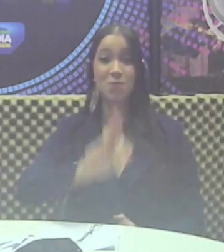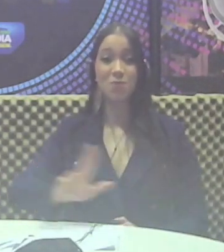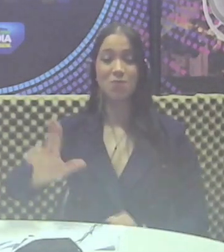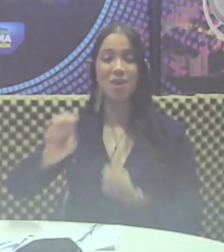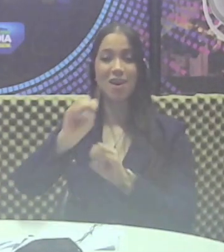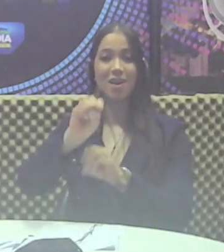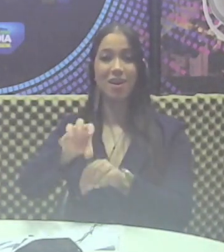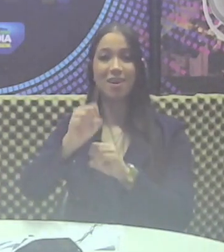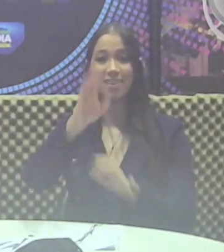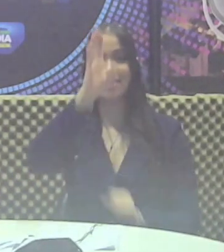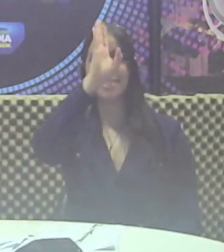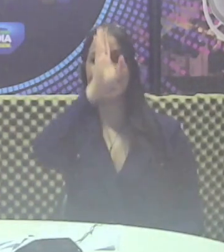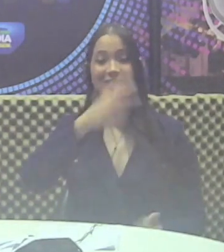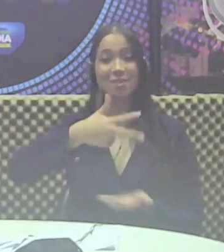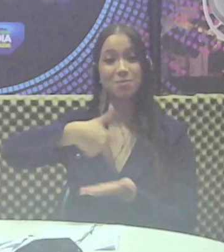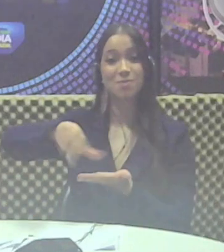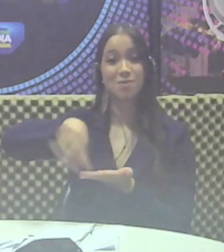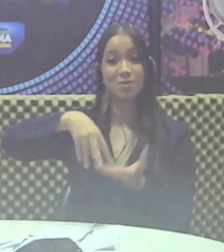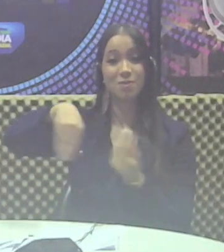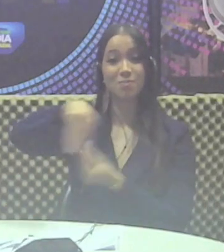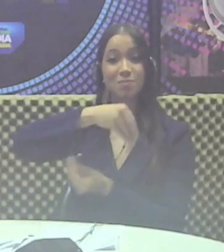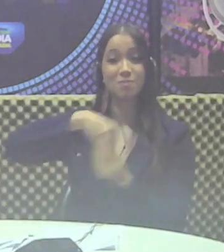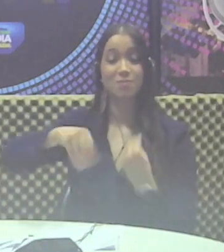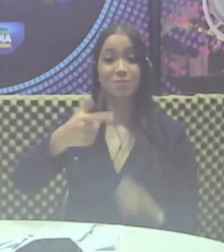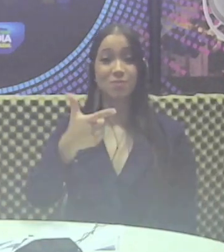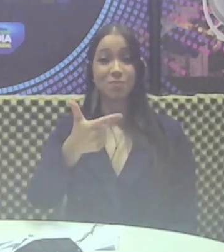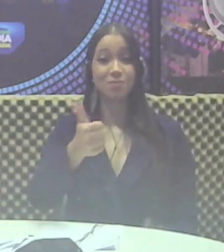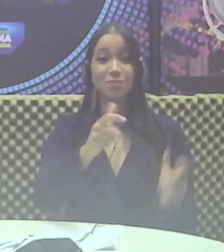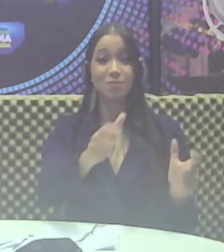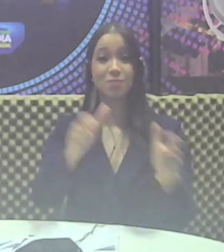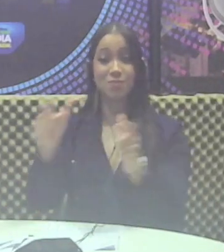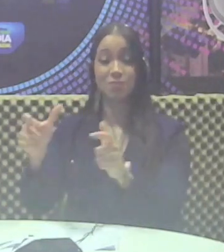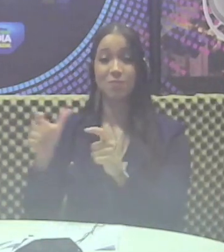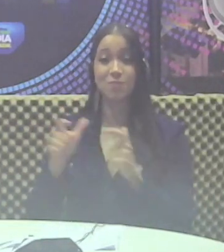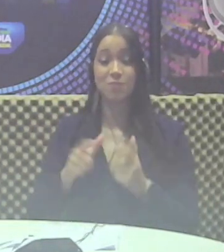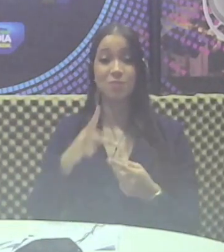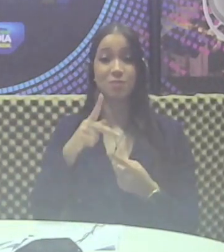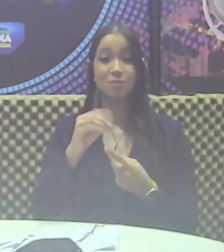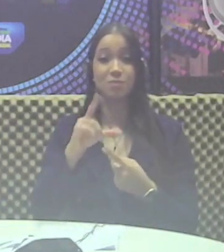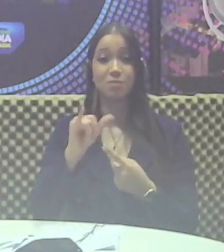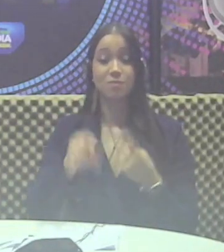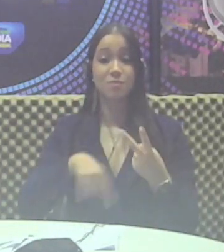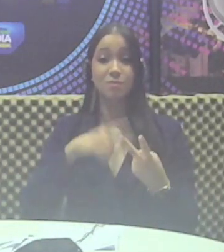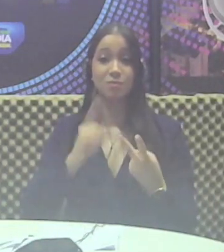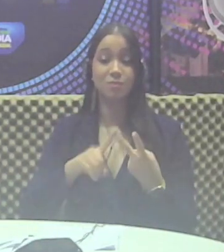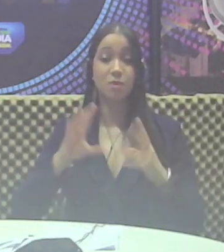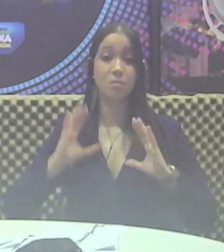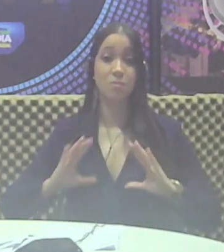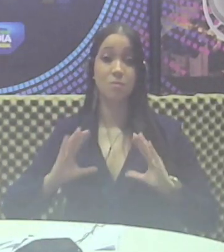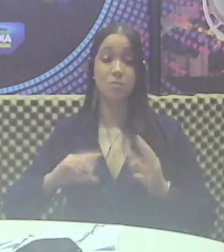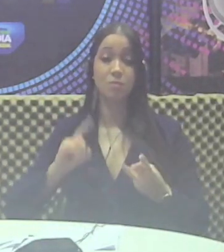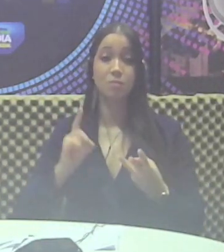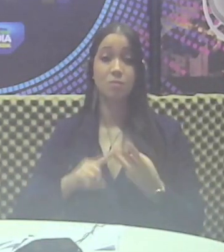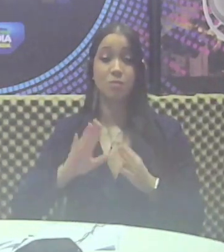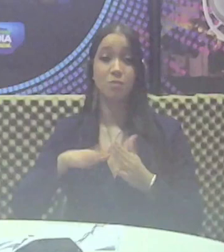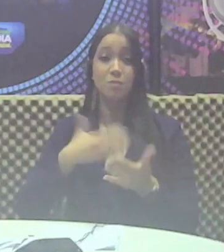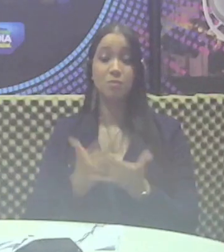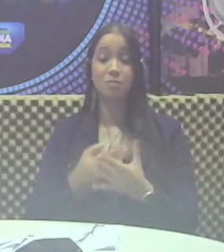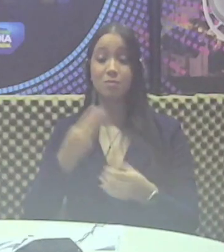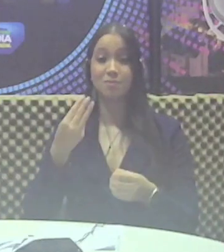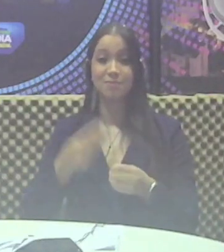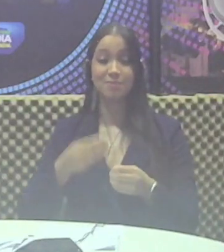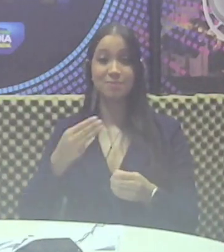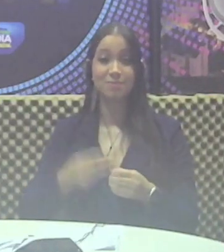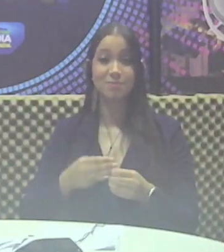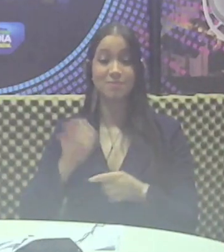aulas gratuitas de mix dance em 21 espaços, como poliesportivos, praças e escolas